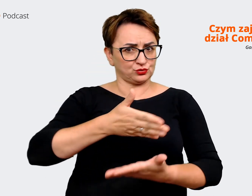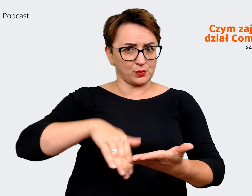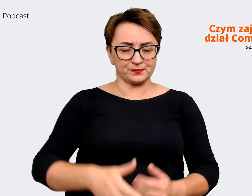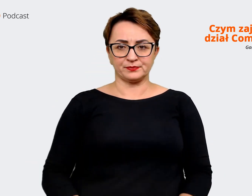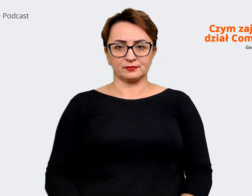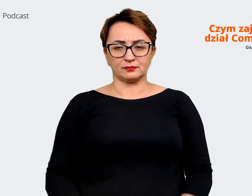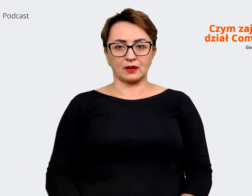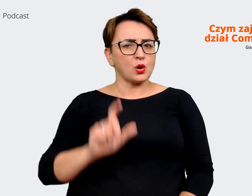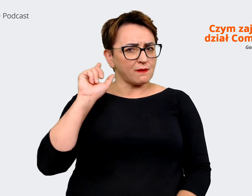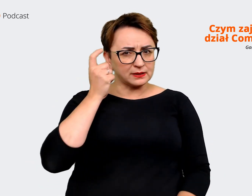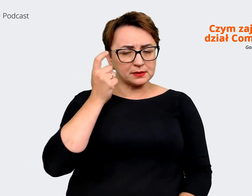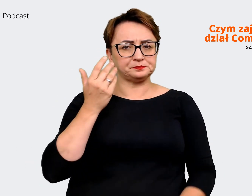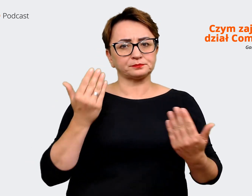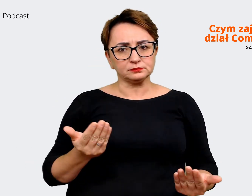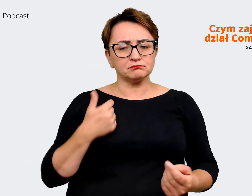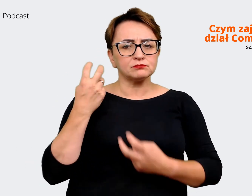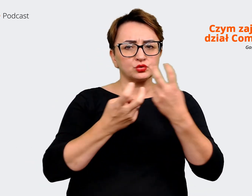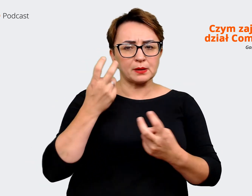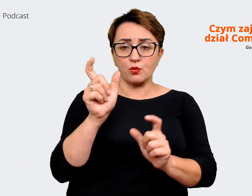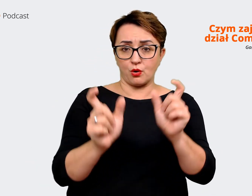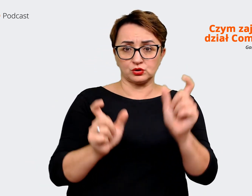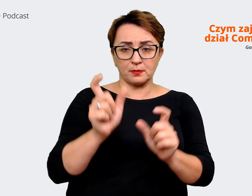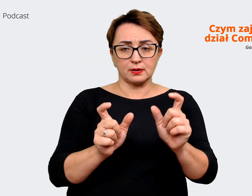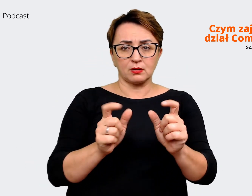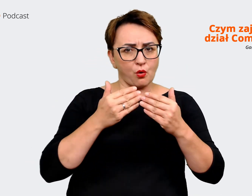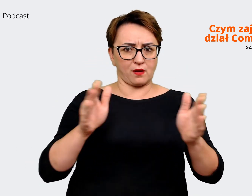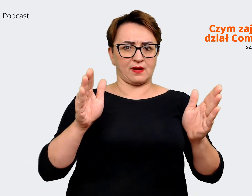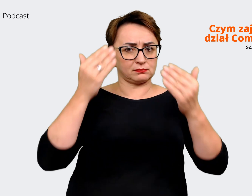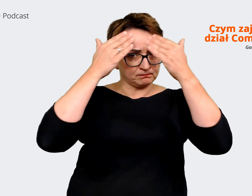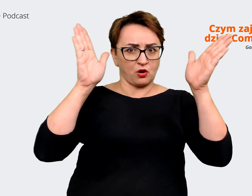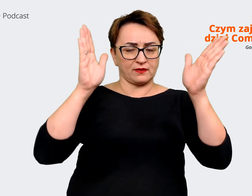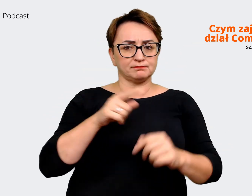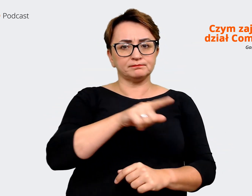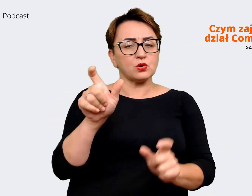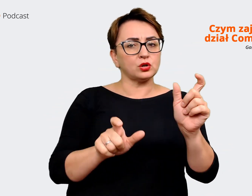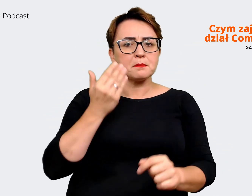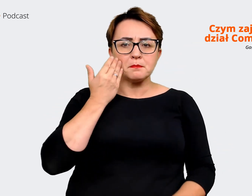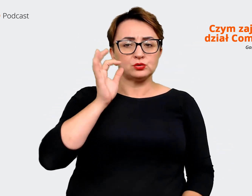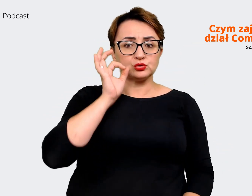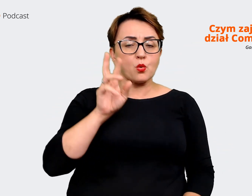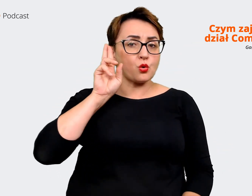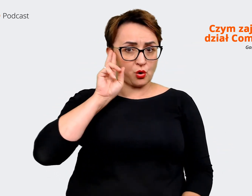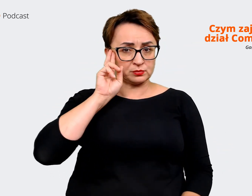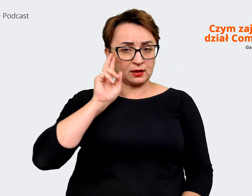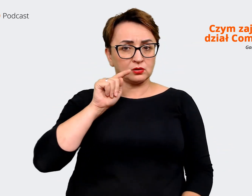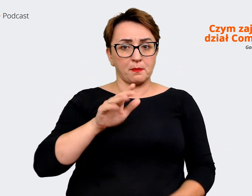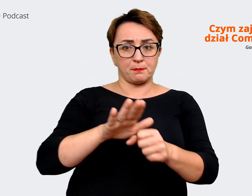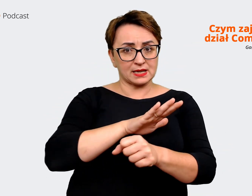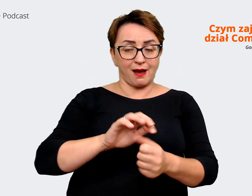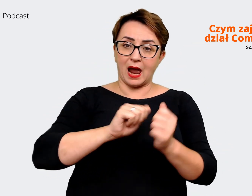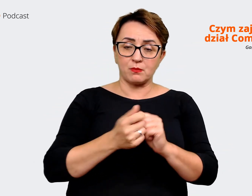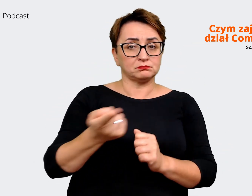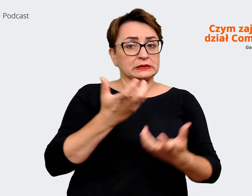dla konsumentów. Jasne, bardzo Ci dziękuję. To teraz chciałbym Cię zapytać, dla kogo w ogóle jest praca w obszarze compliance? Jakich